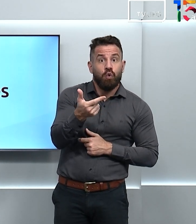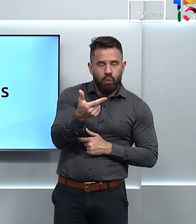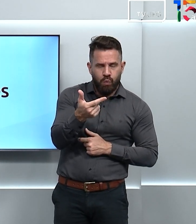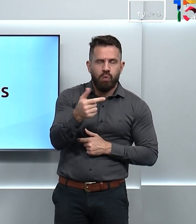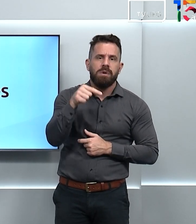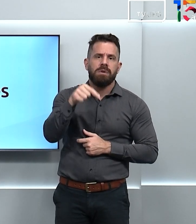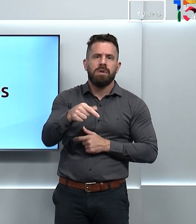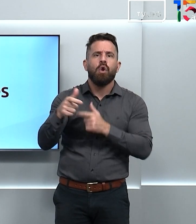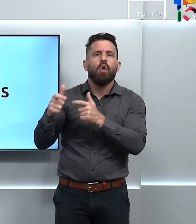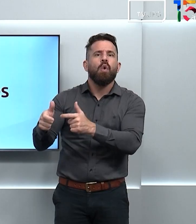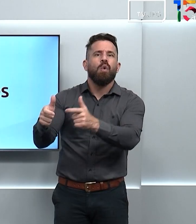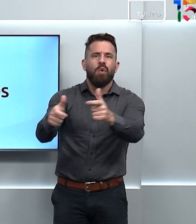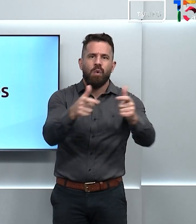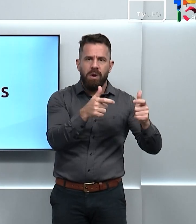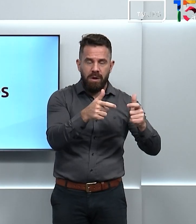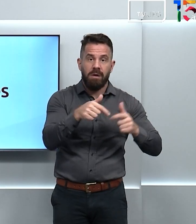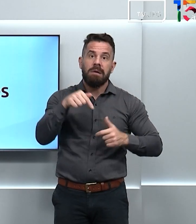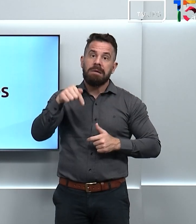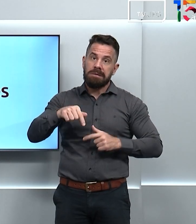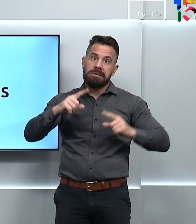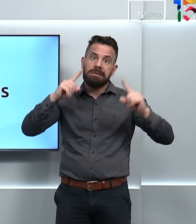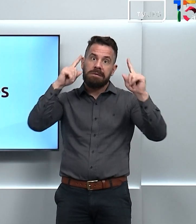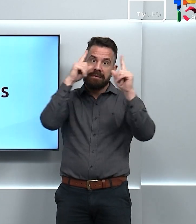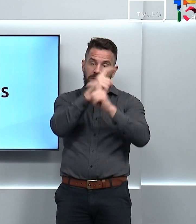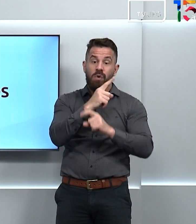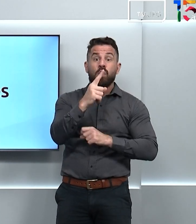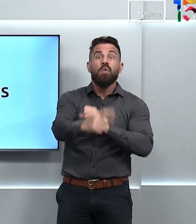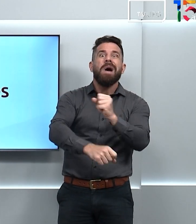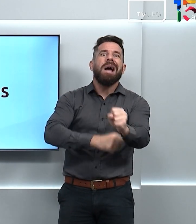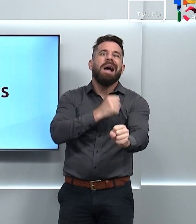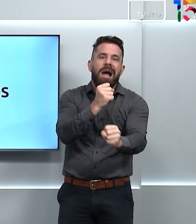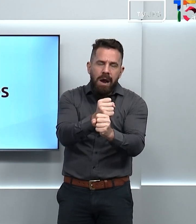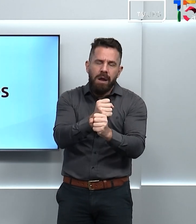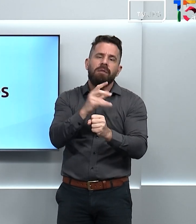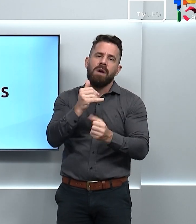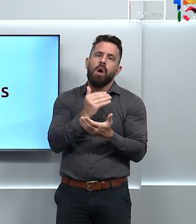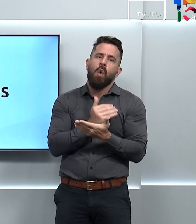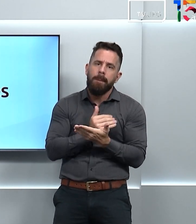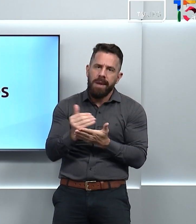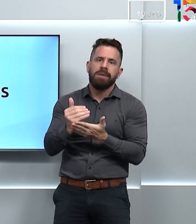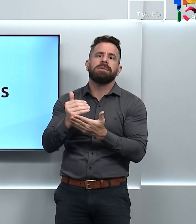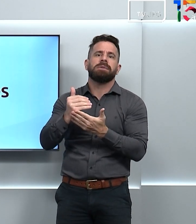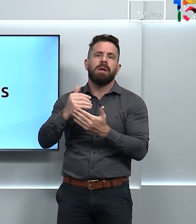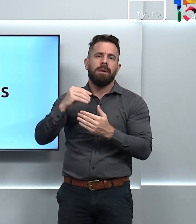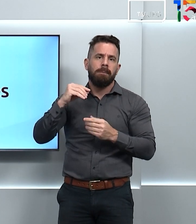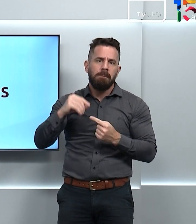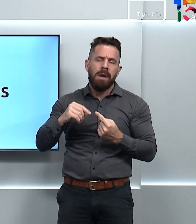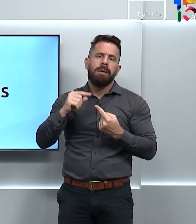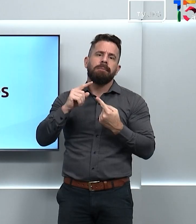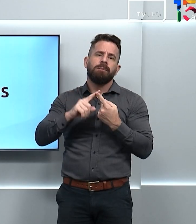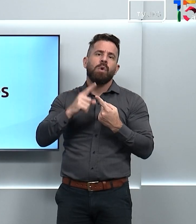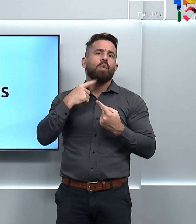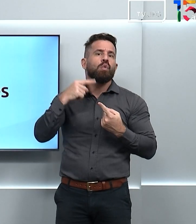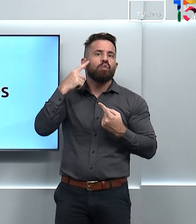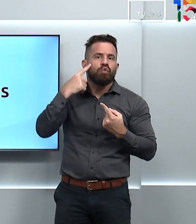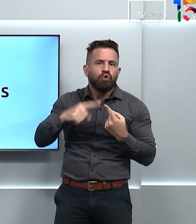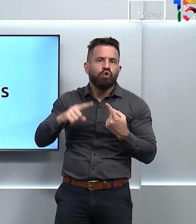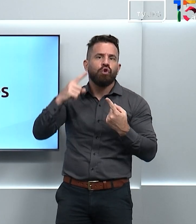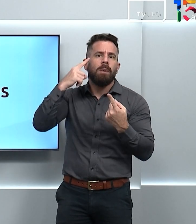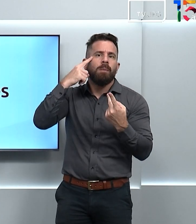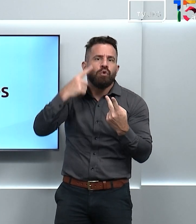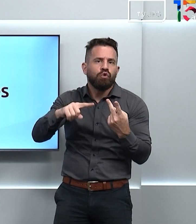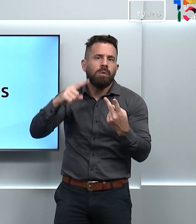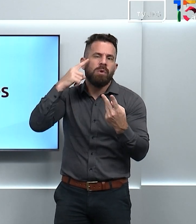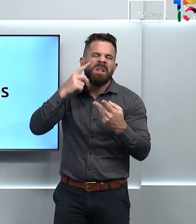da complexidade do trabalho, ele será feito a partir da instalação de um equipamento por dia, sempre no